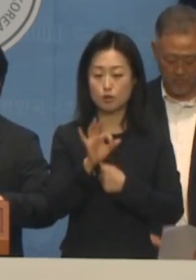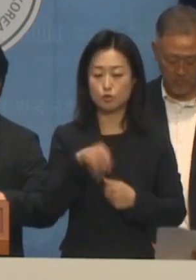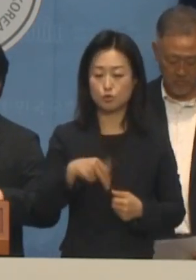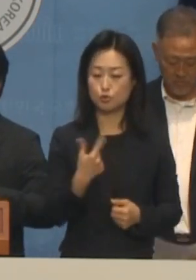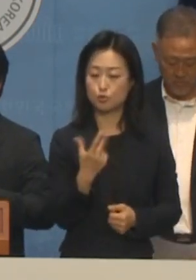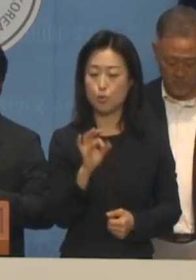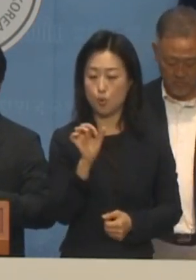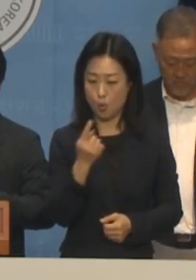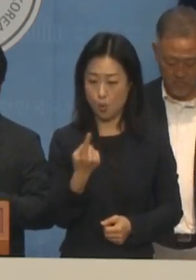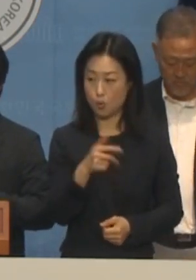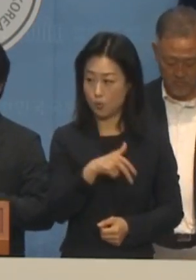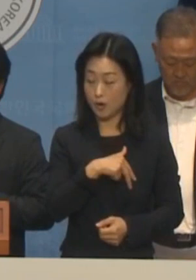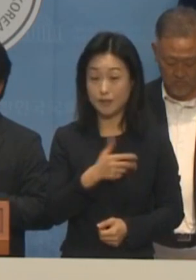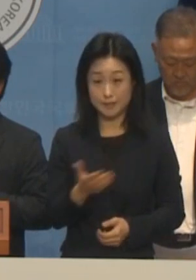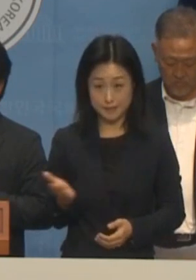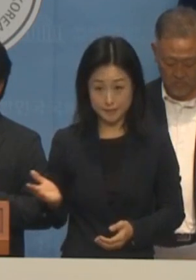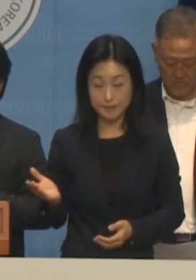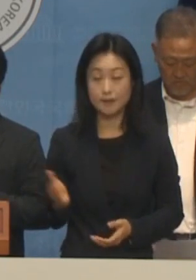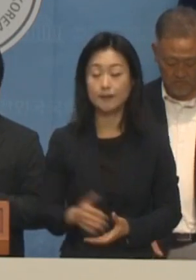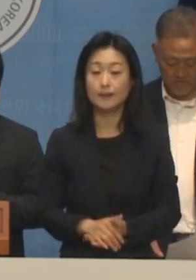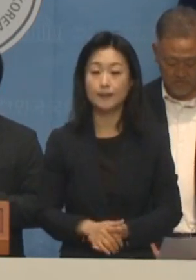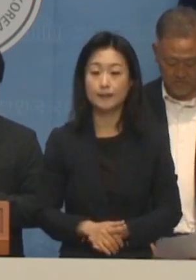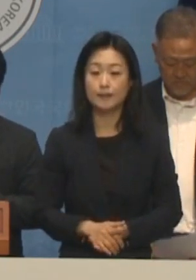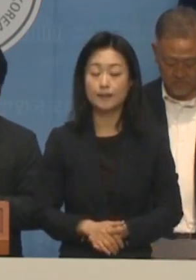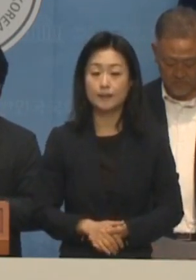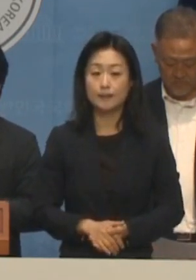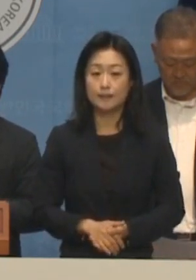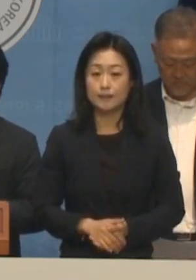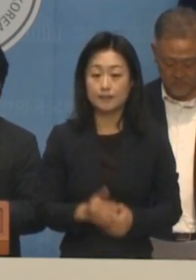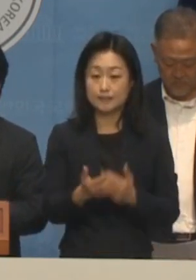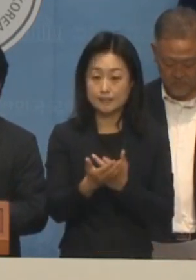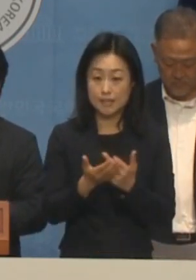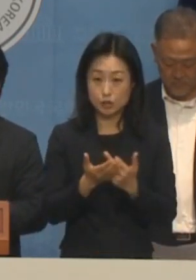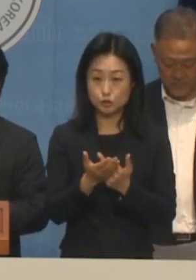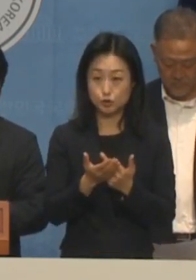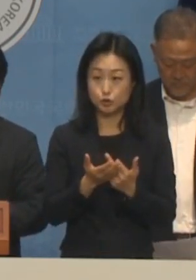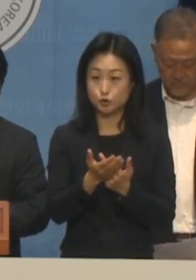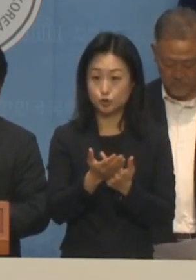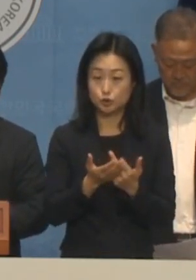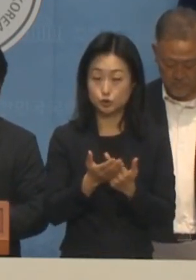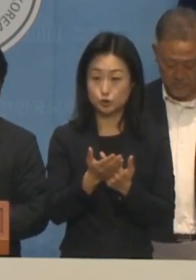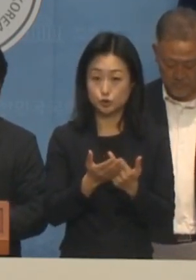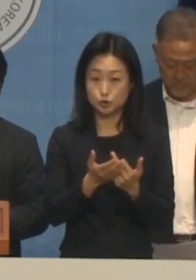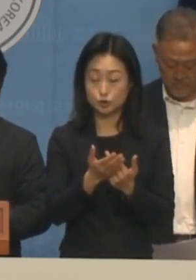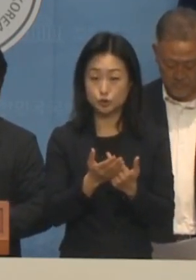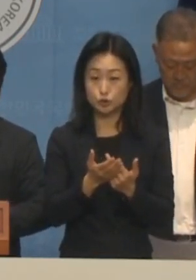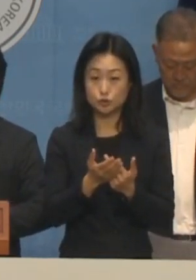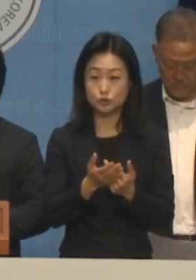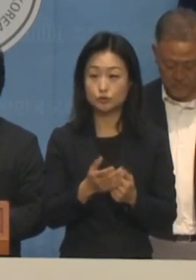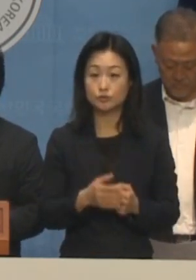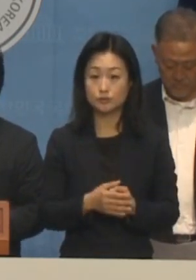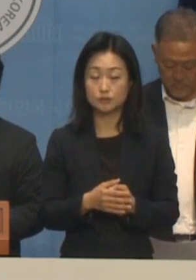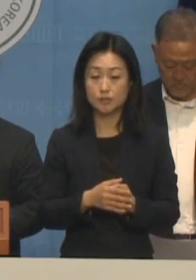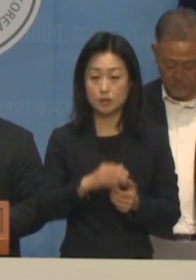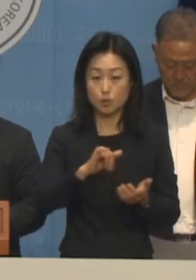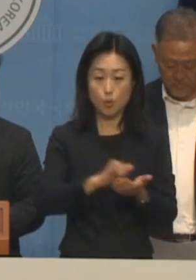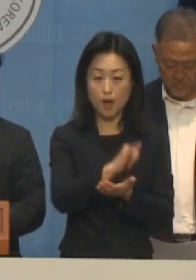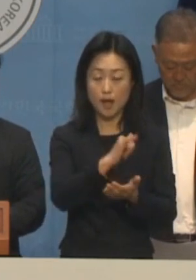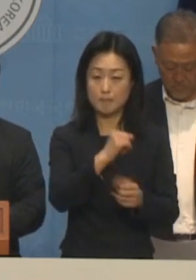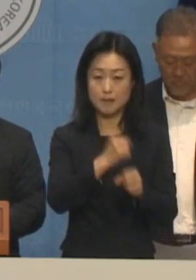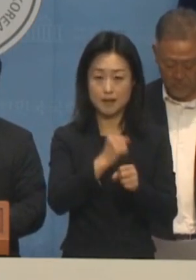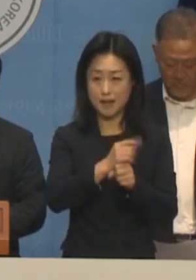의원님 참석해 주셨습니다. 네. 그리고 제주 제2공항 강행저지 비상도민회의